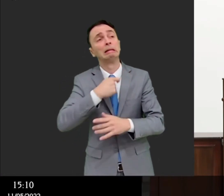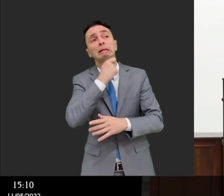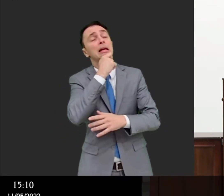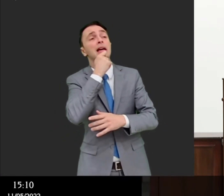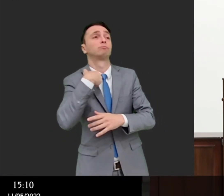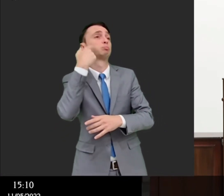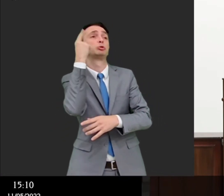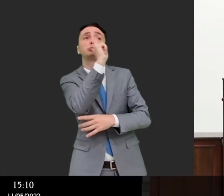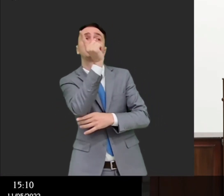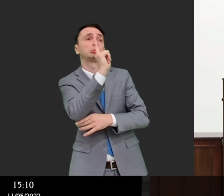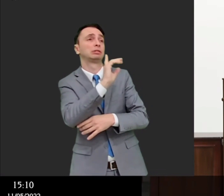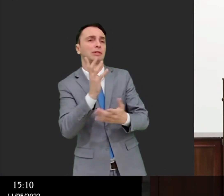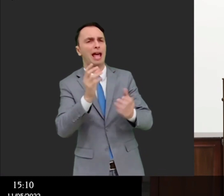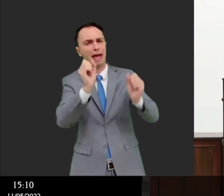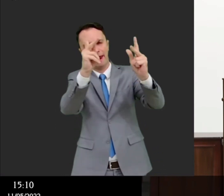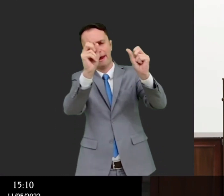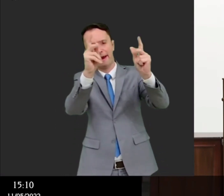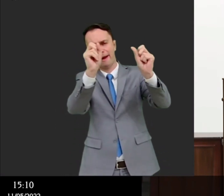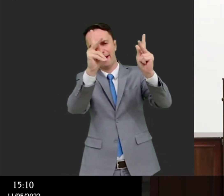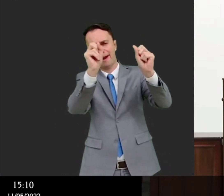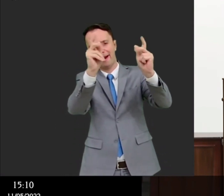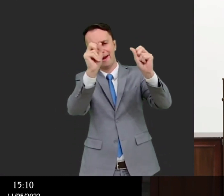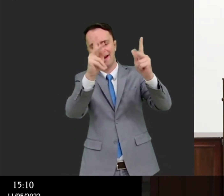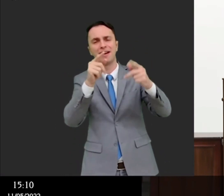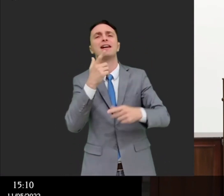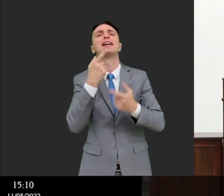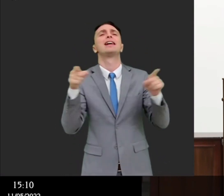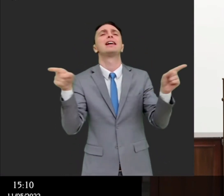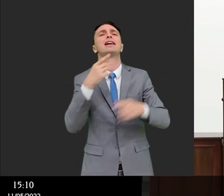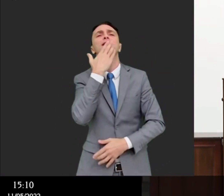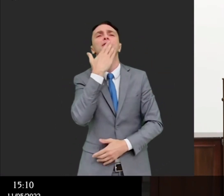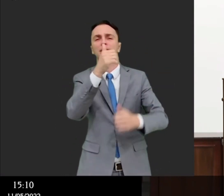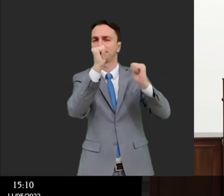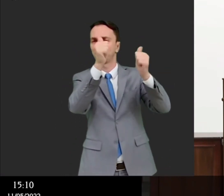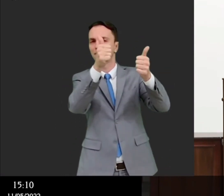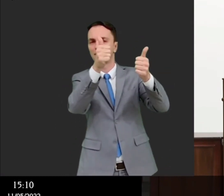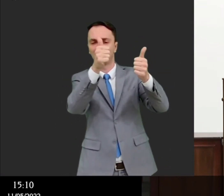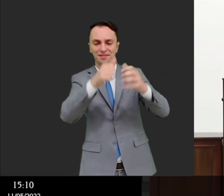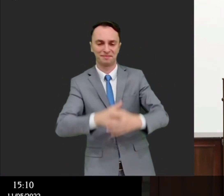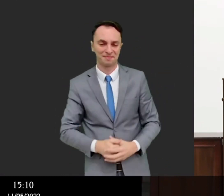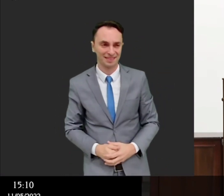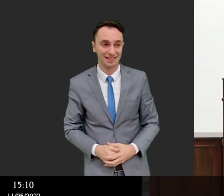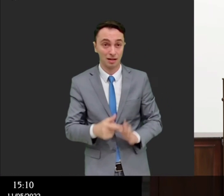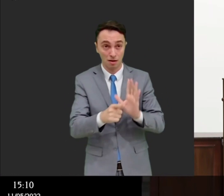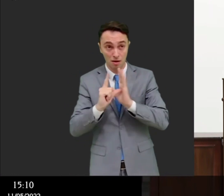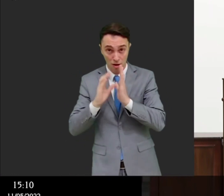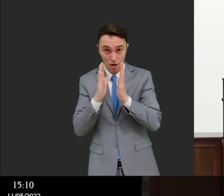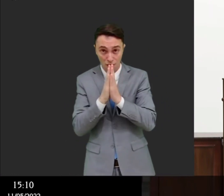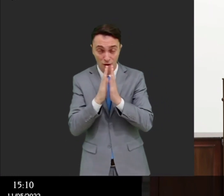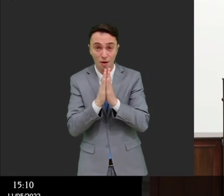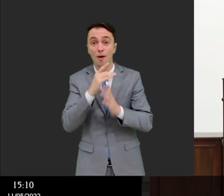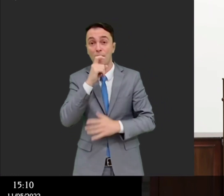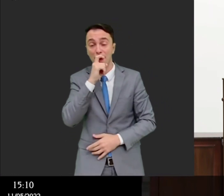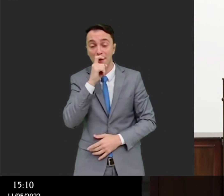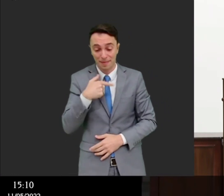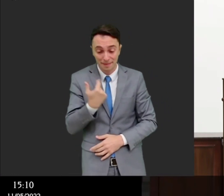Sabe? Então está valendo. Esse pode pedi-lo. Já ficou grande. Orou o Pai Nosso, já